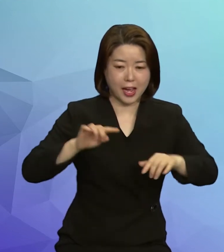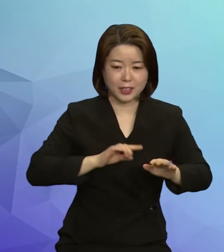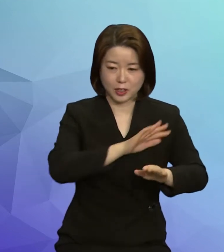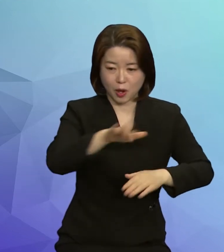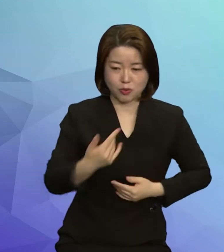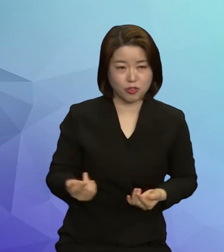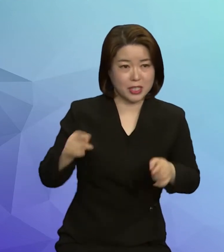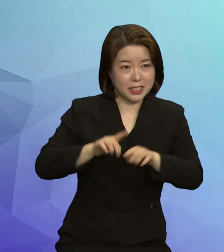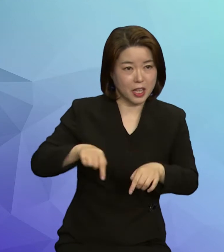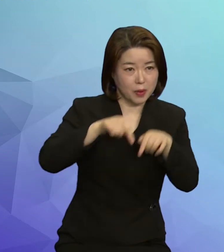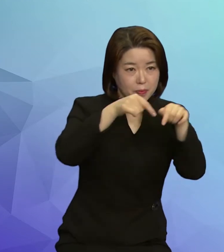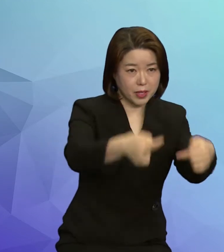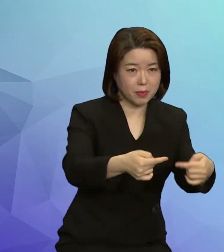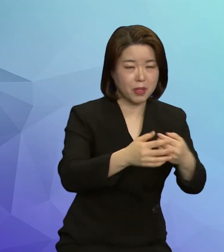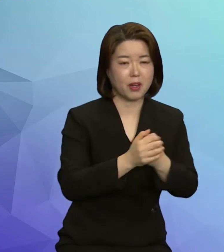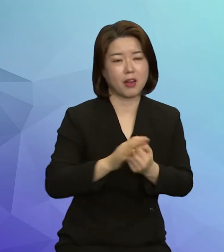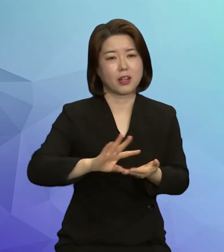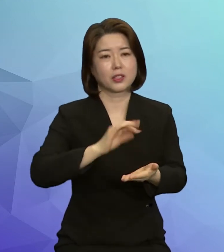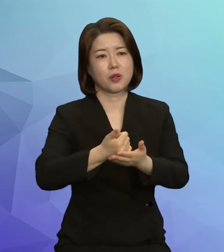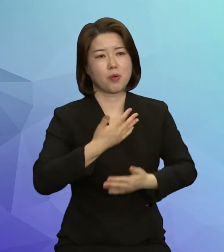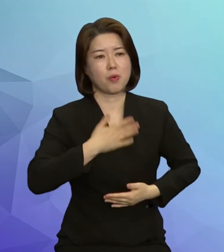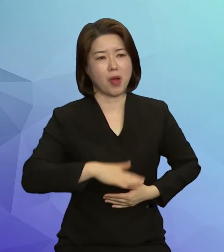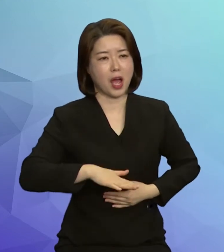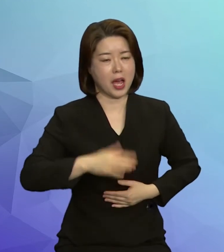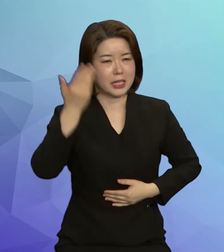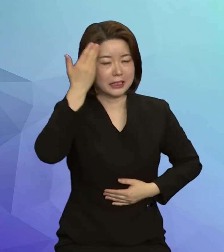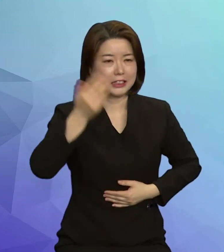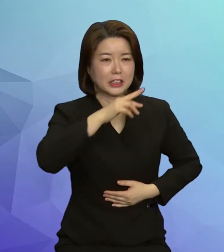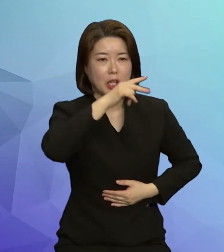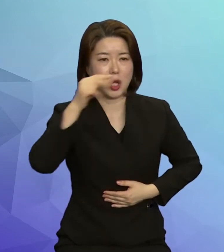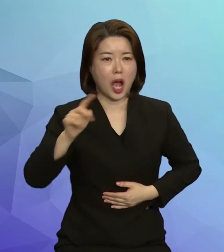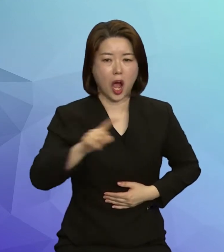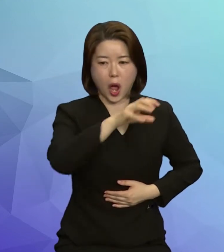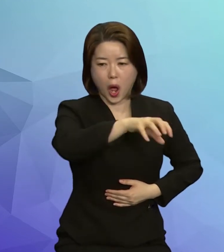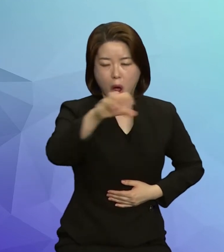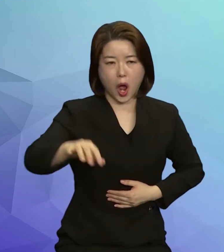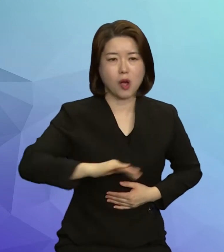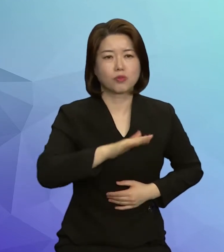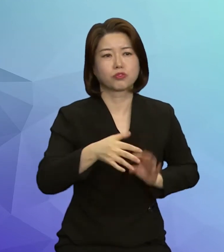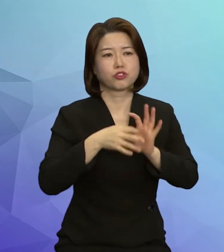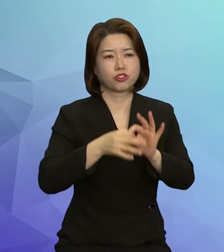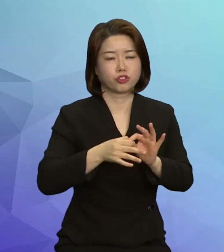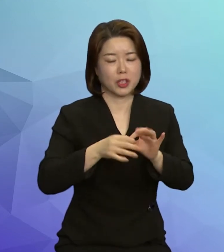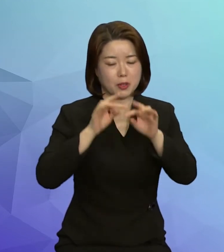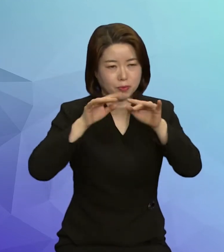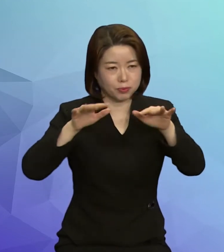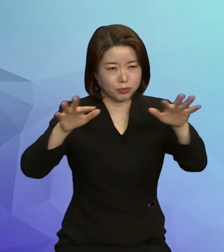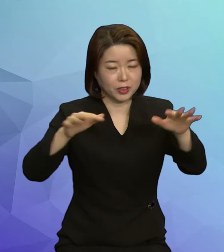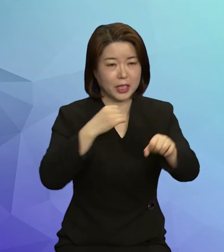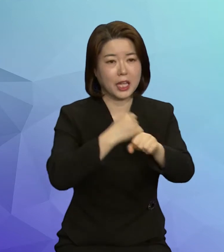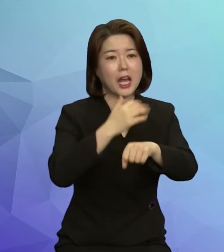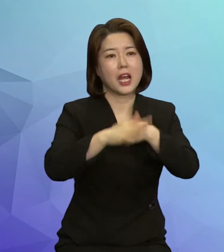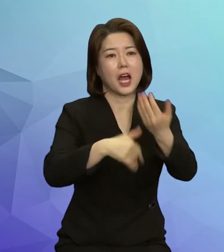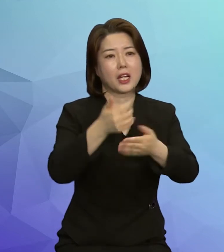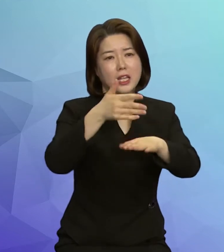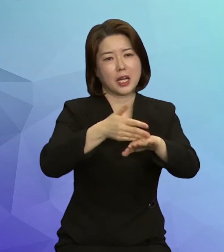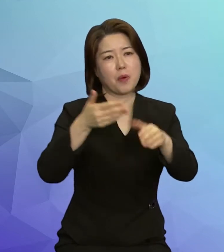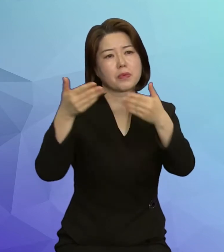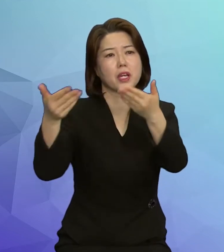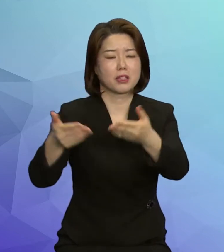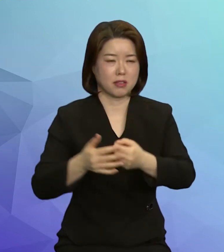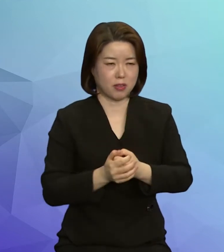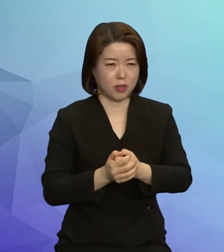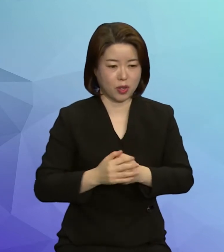참가시키시고 그리스도를 아는 지식의 향기를 어디에서나 우리를 통하여 풍기게 하시는 하나님께 감사를